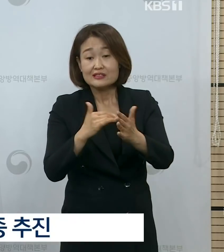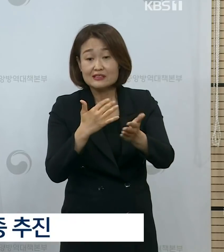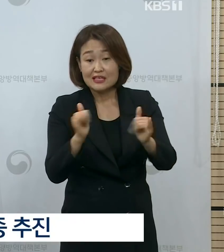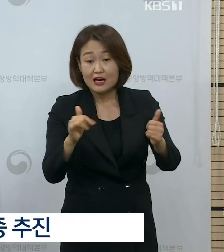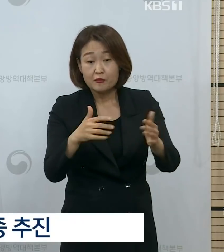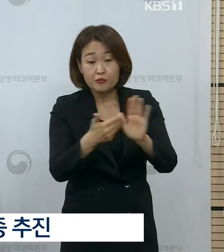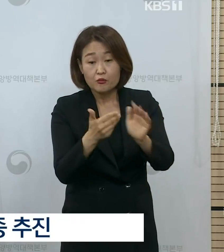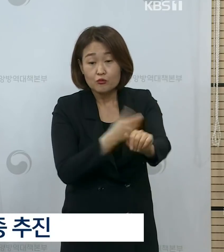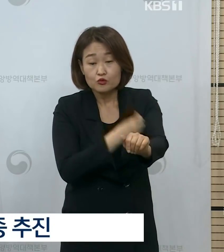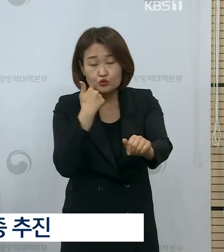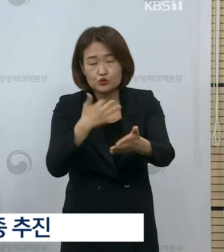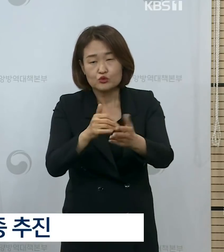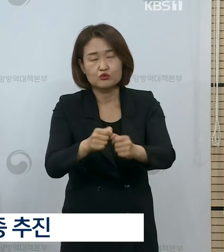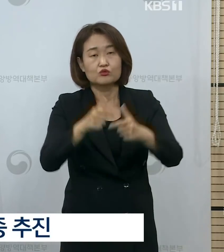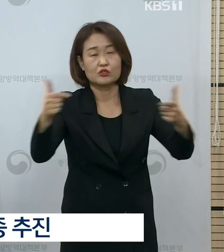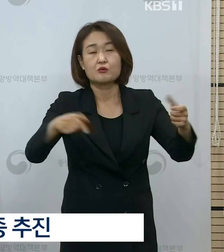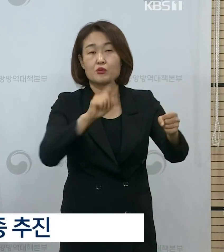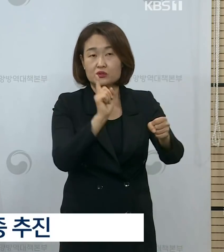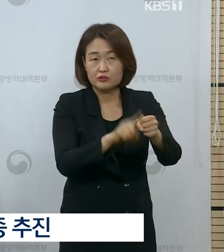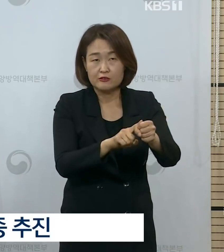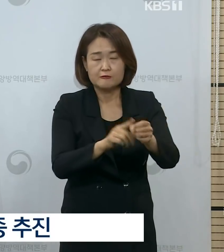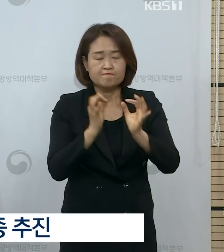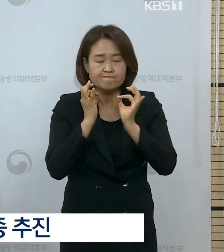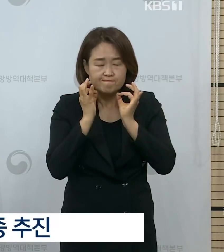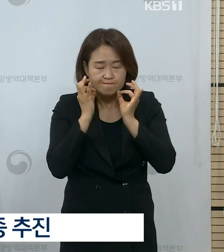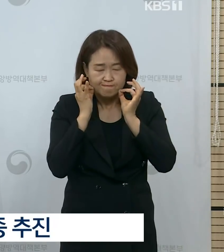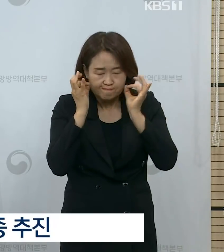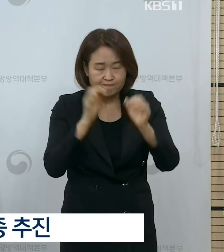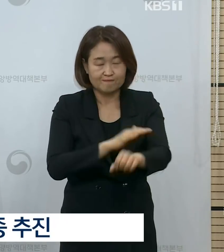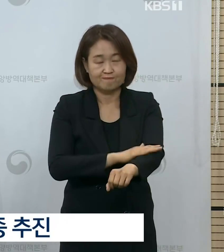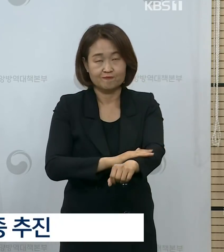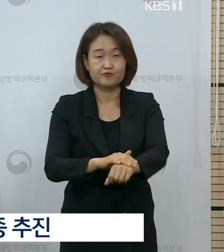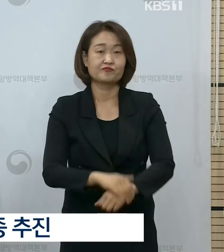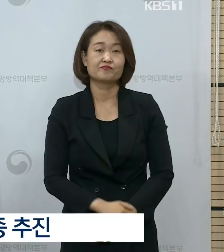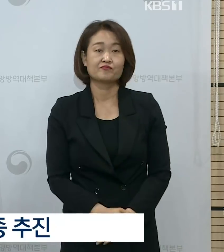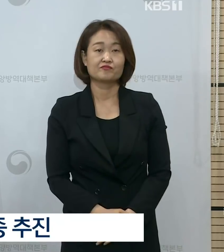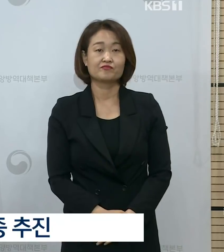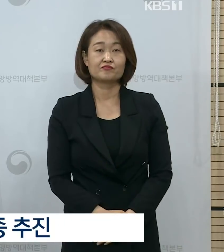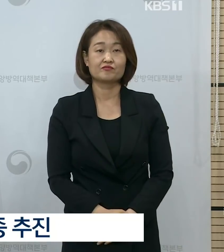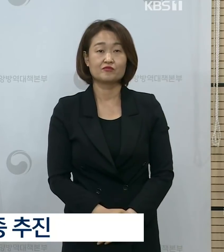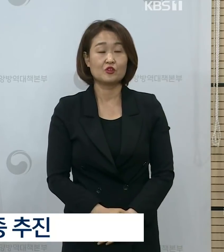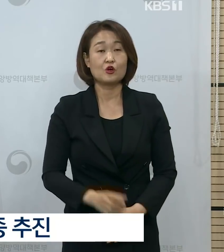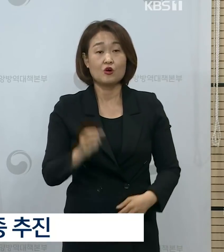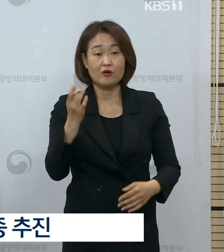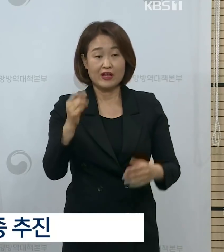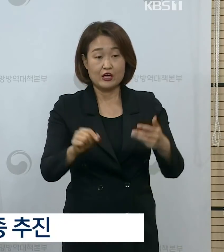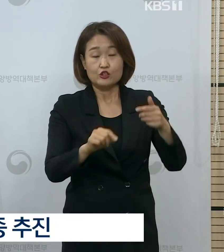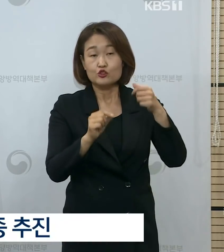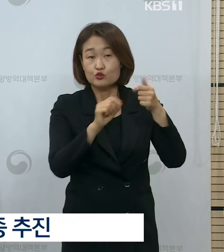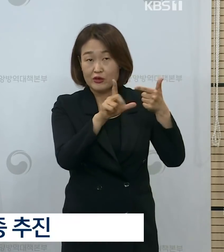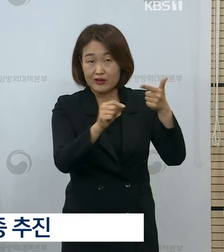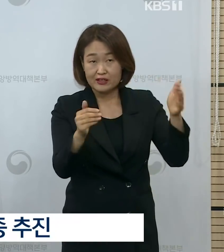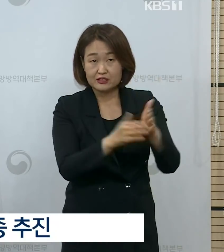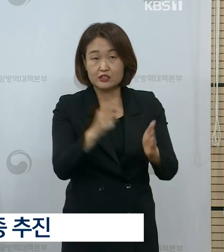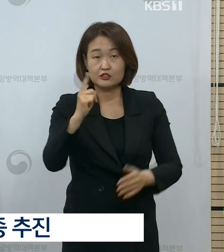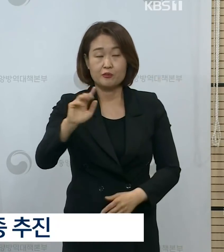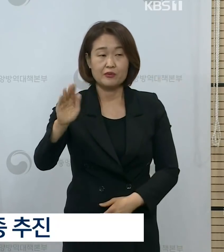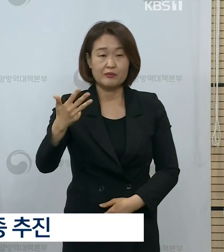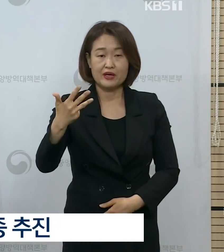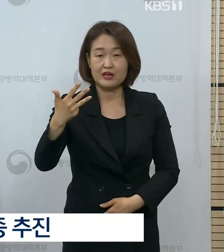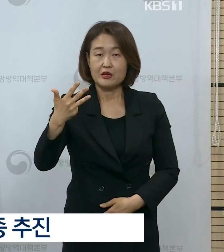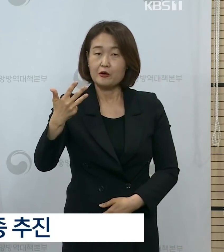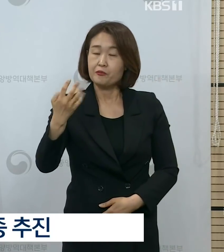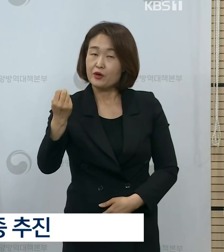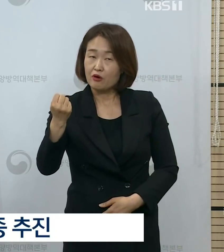코로나19 백신 도입을 차질 없이 추진해 나가겠습니다. 상반기 도입이 확정된 백신인 1,808만